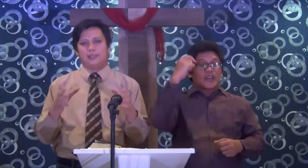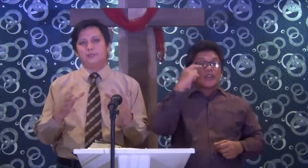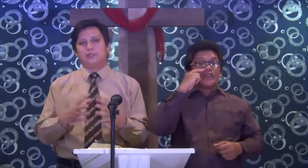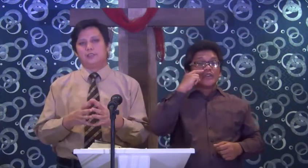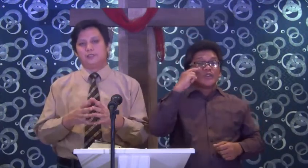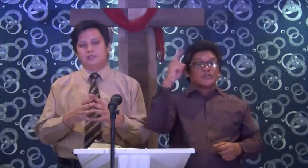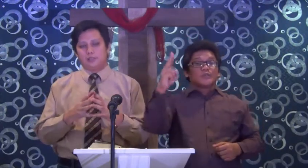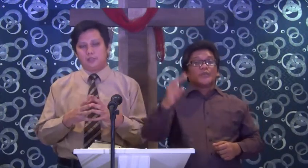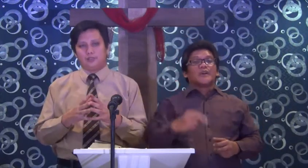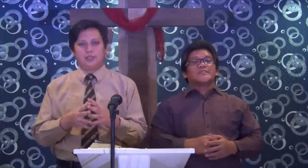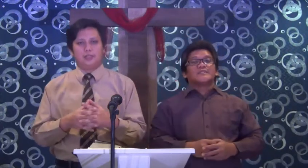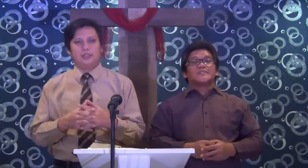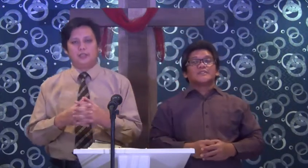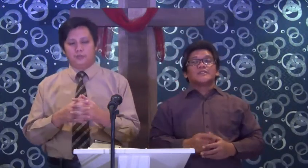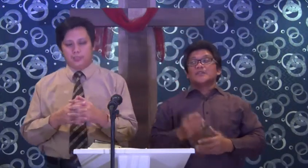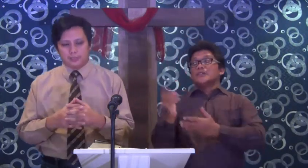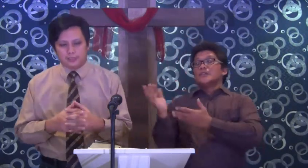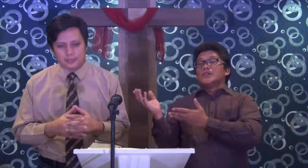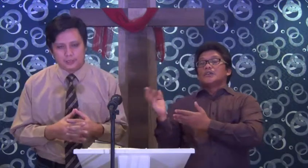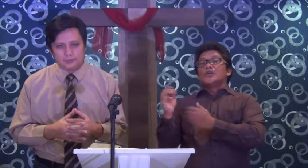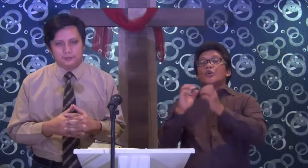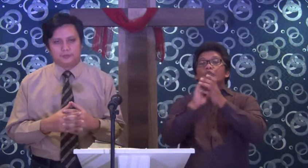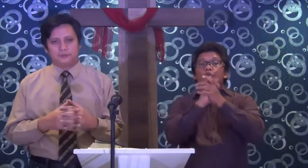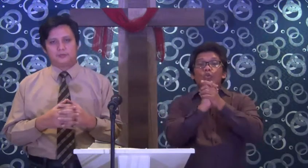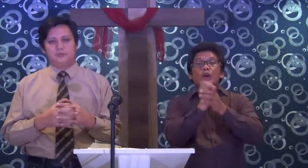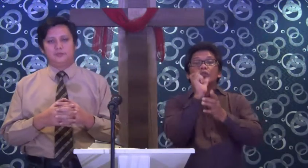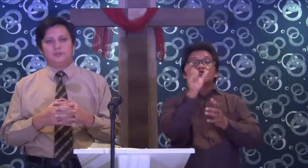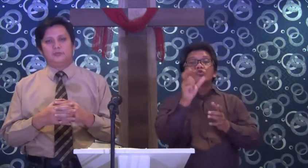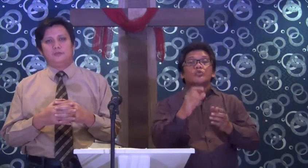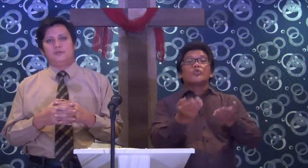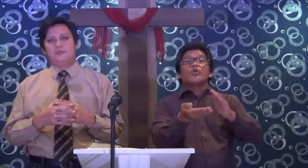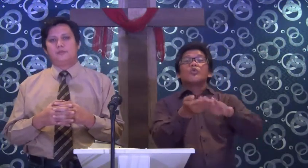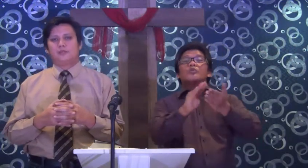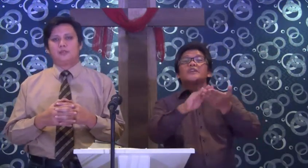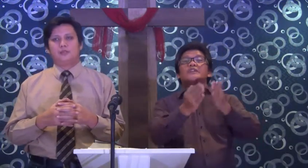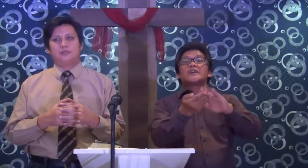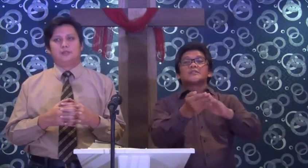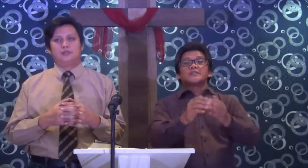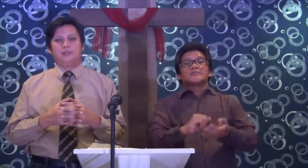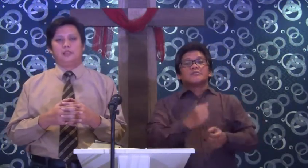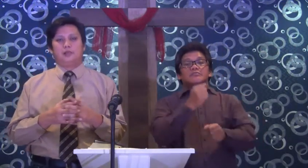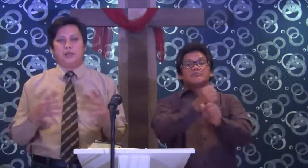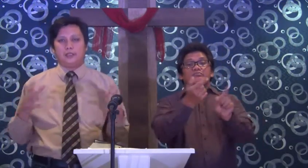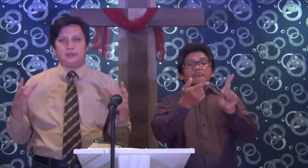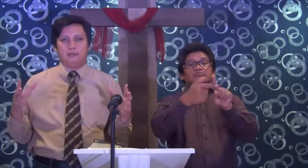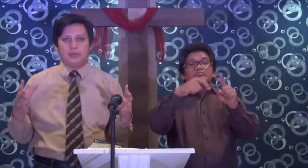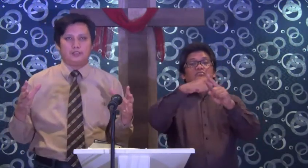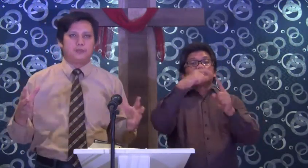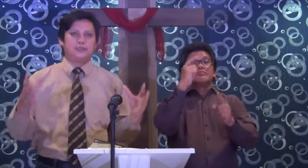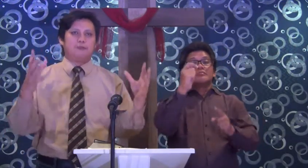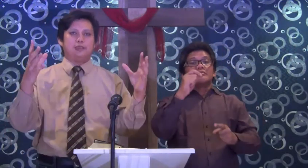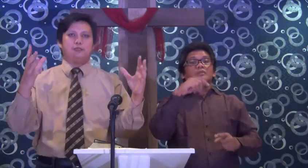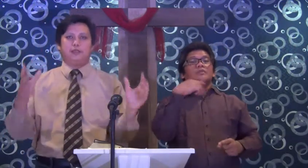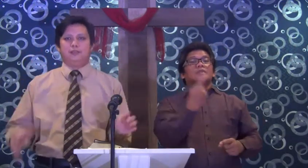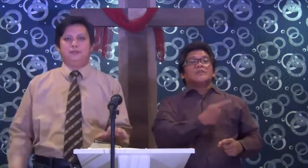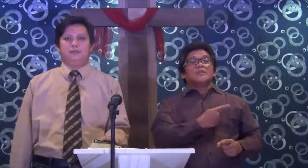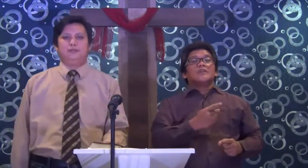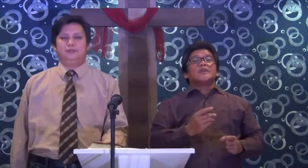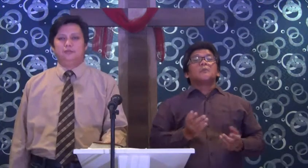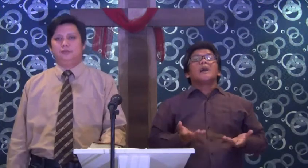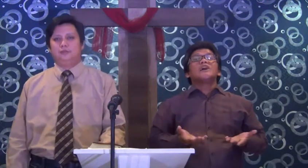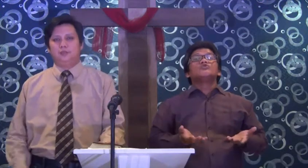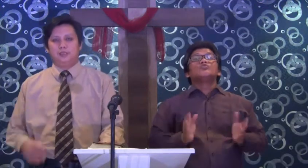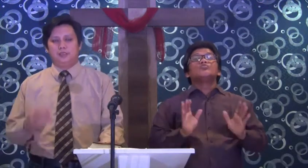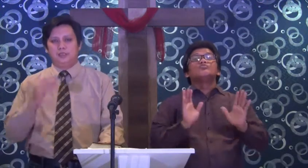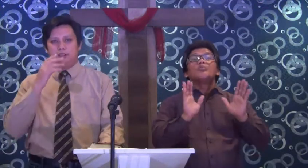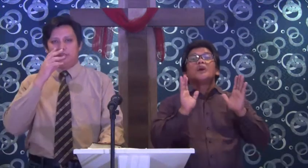Doa saya buat saudara-saudara di komunitas ini, kita makin maju bersama-sama